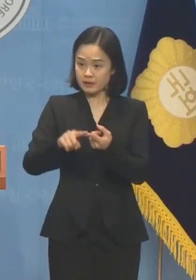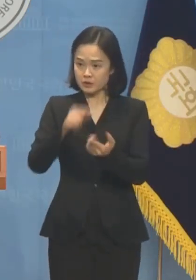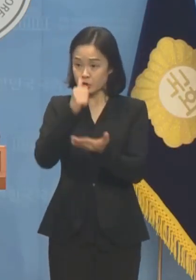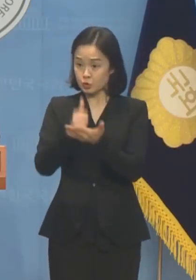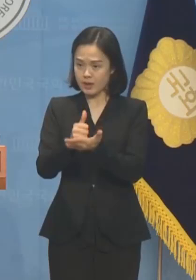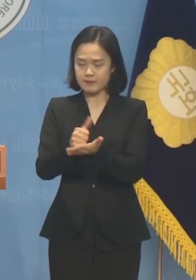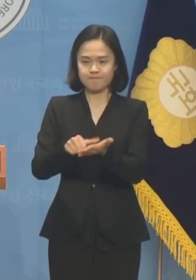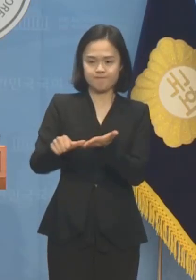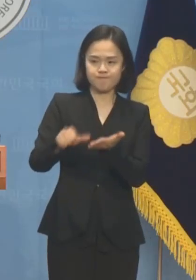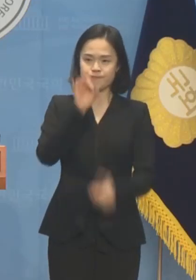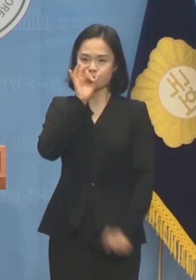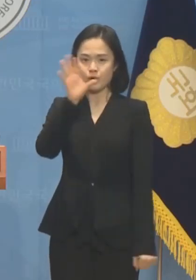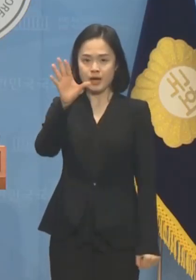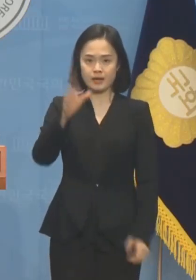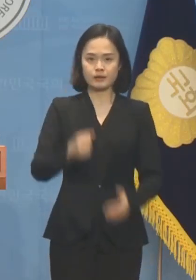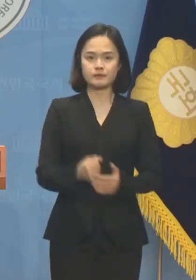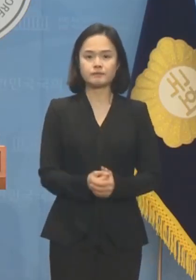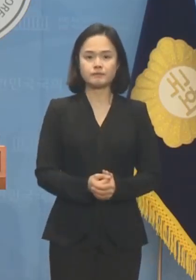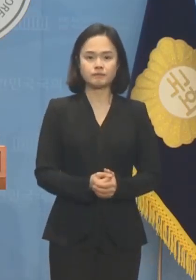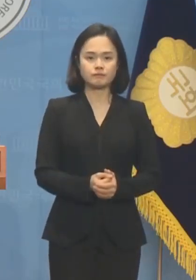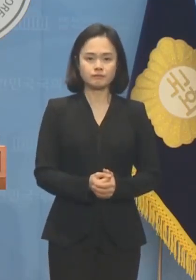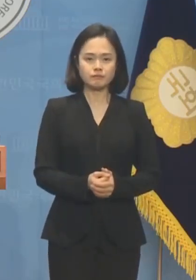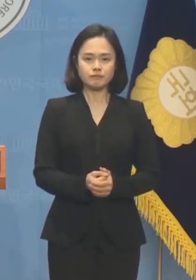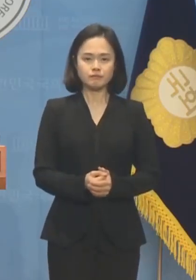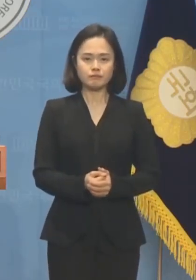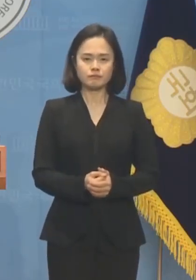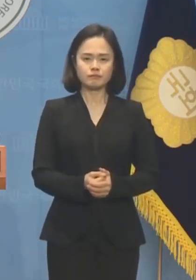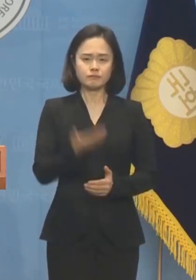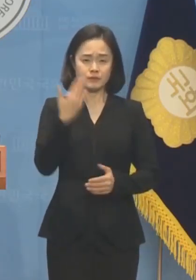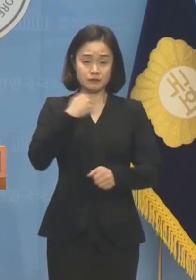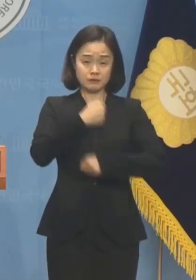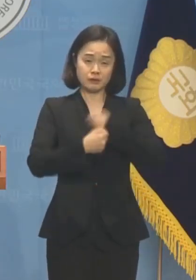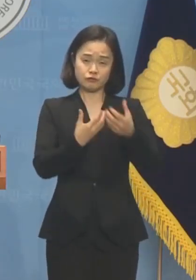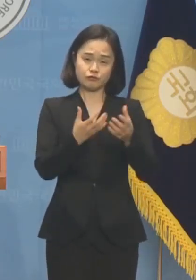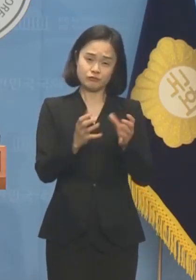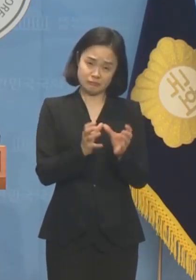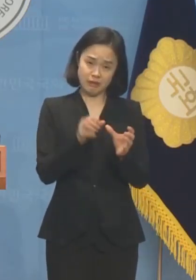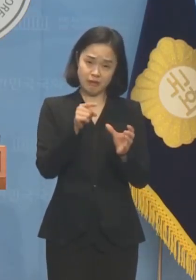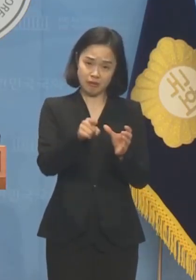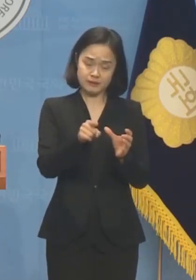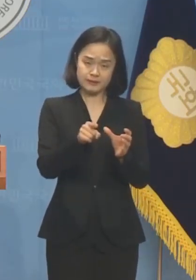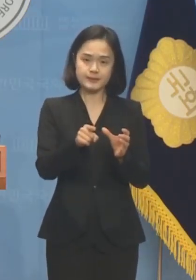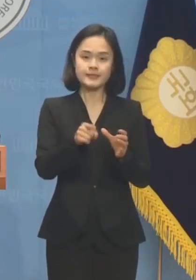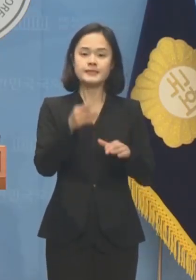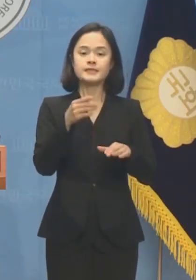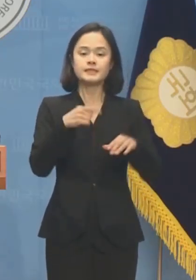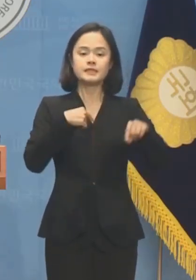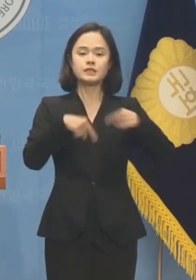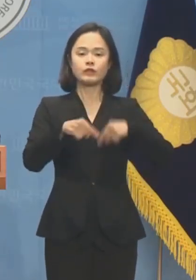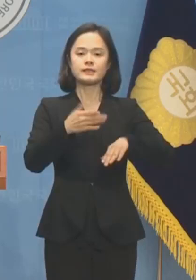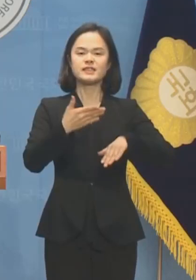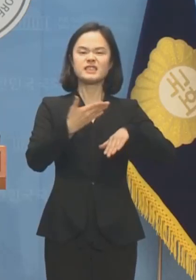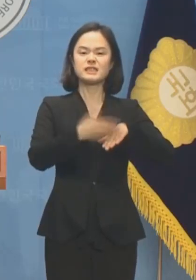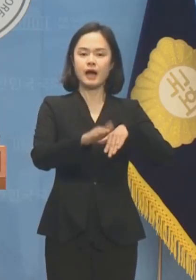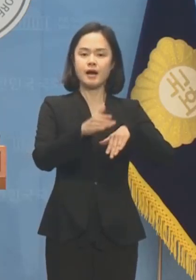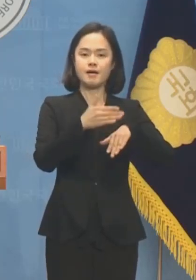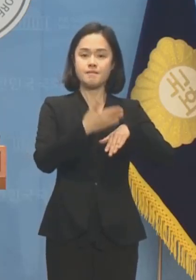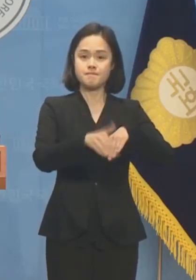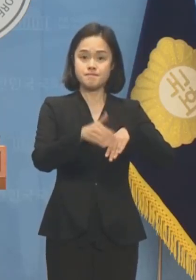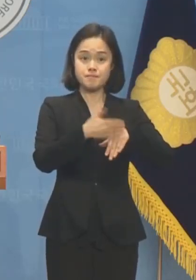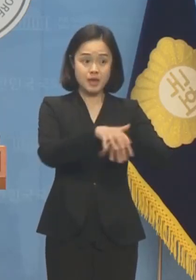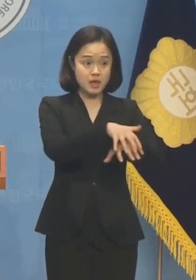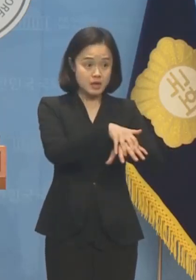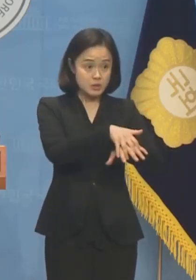깡패의 명칭이자 독재 정권 사복 체포제의 별칭인 백골단을 어떻게 감히 국회에 끌어들일 수